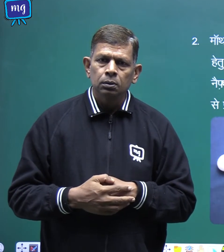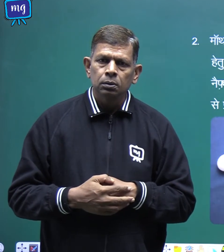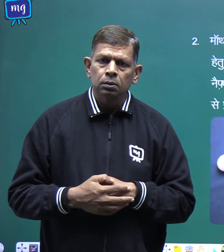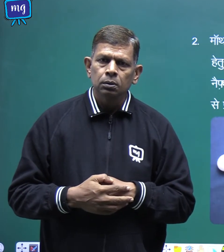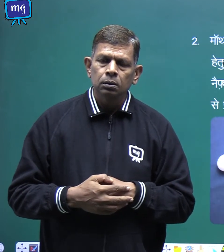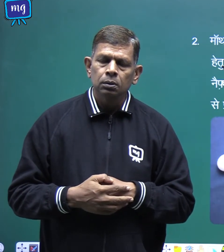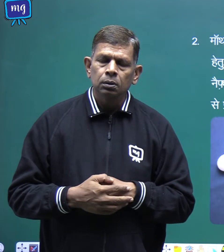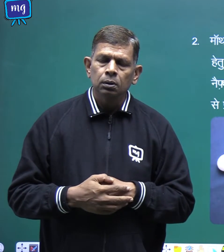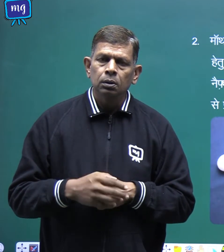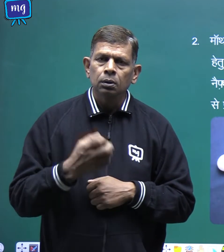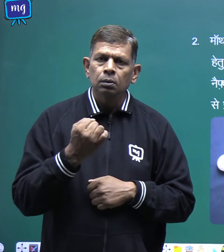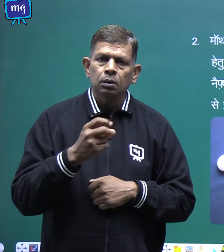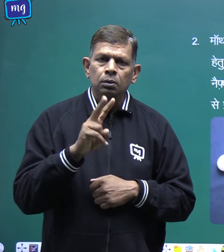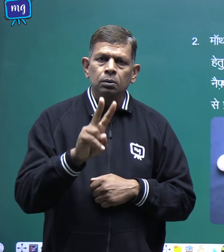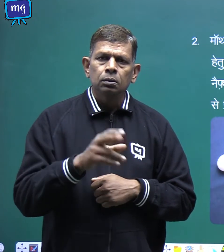नंबर दो,